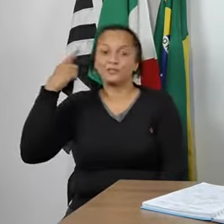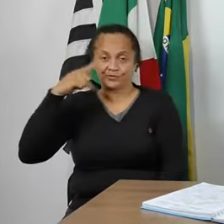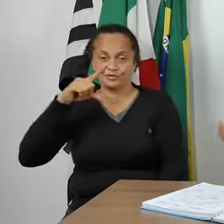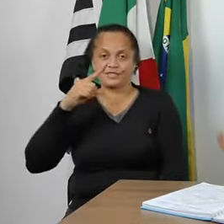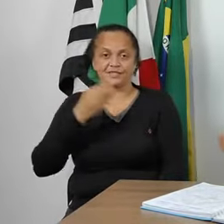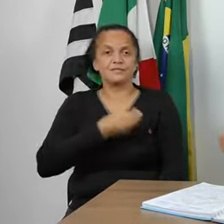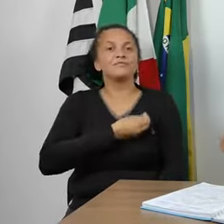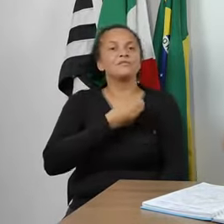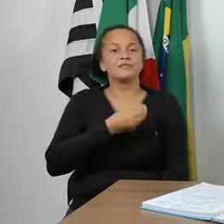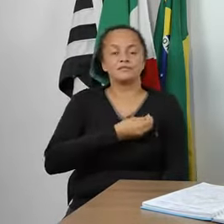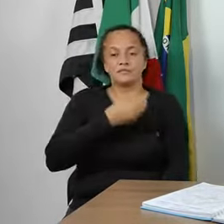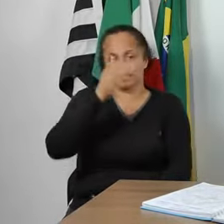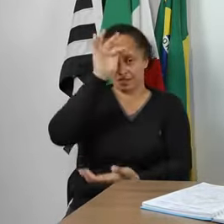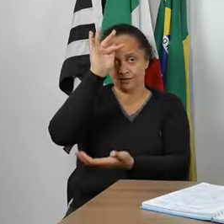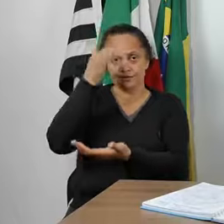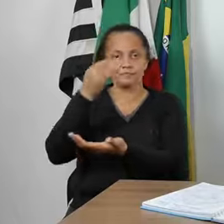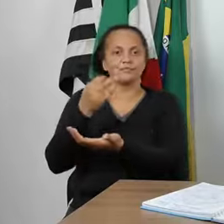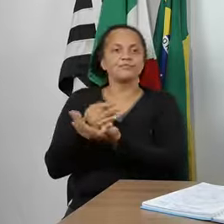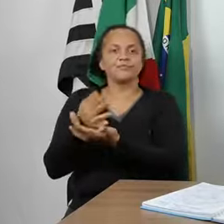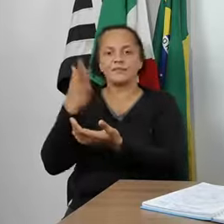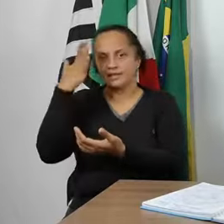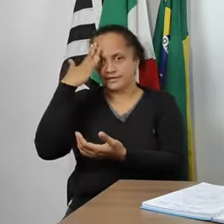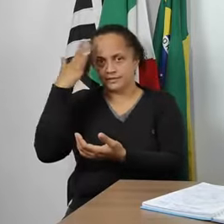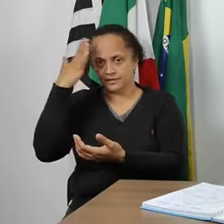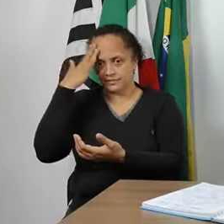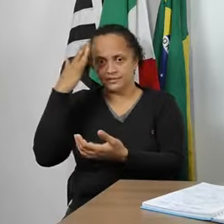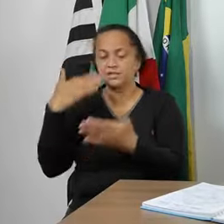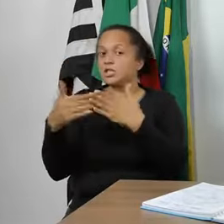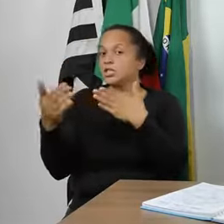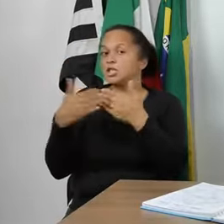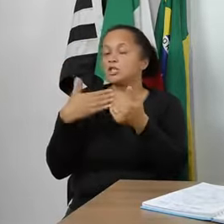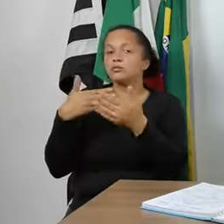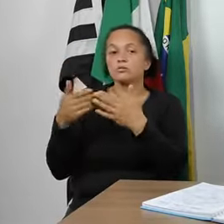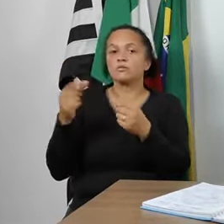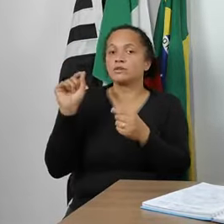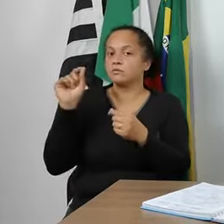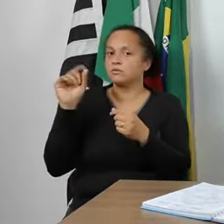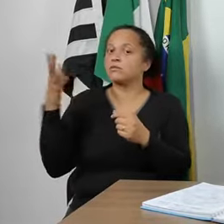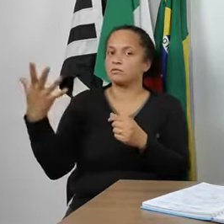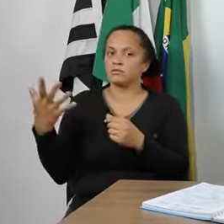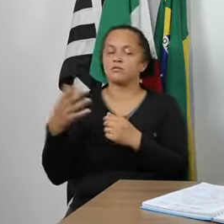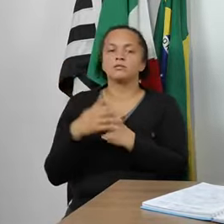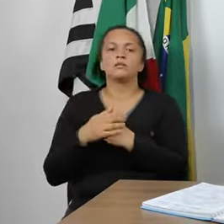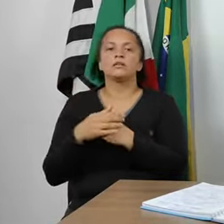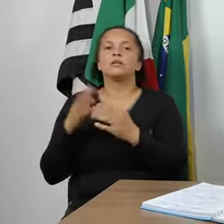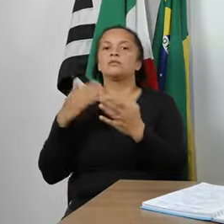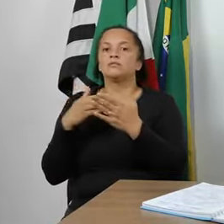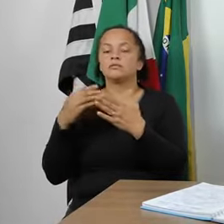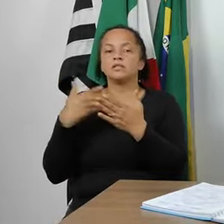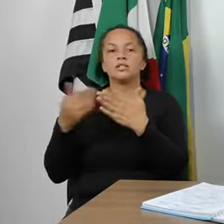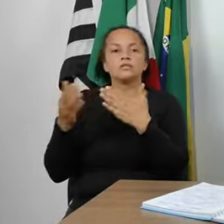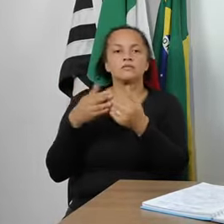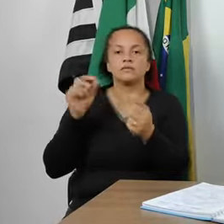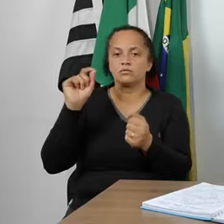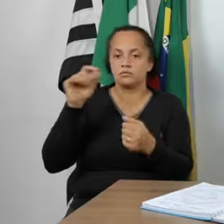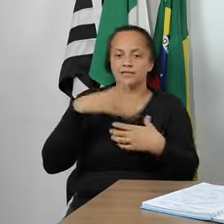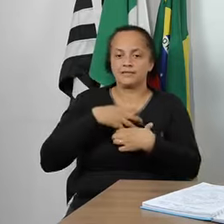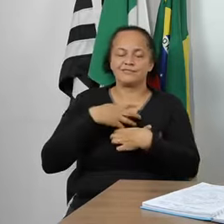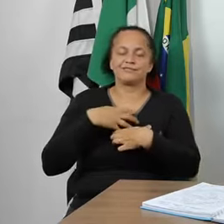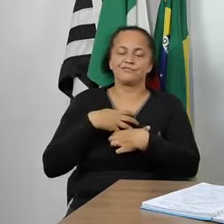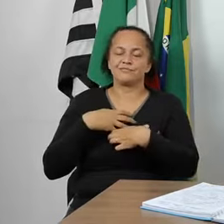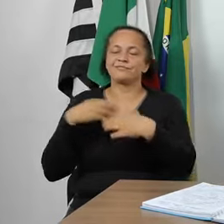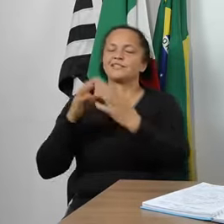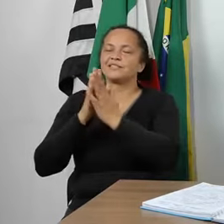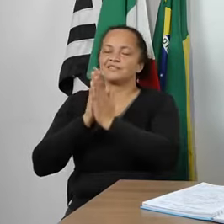viver pela fé, sabendo que independente das circunstâncias, independente do que nós sentimos, por meio da oração e da fé, tudo